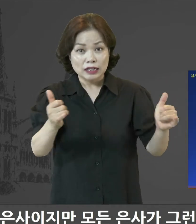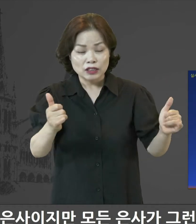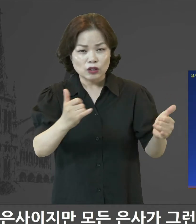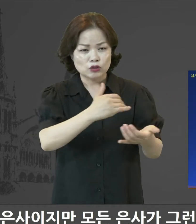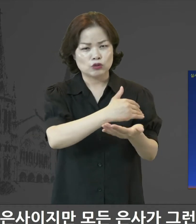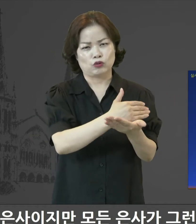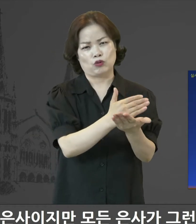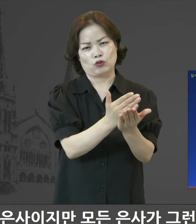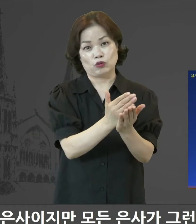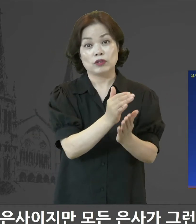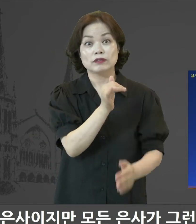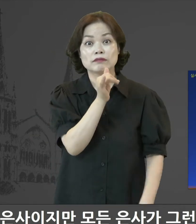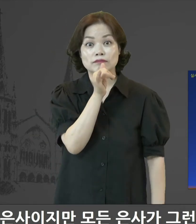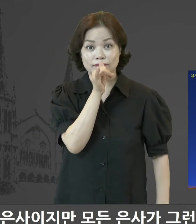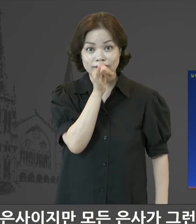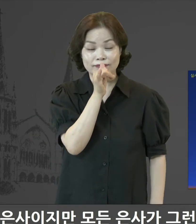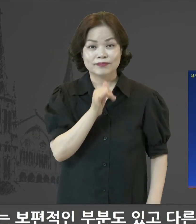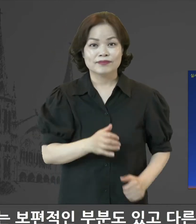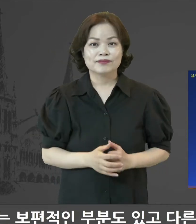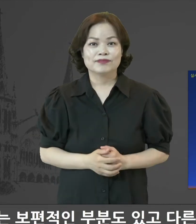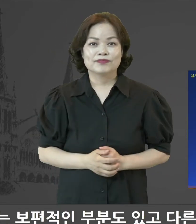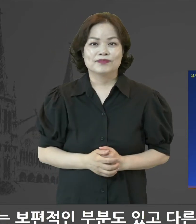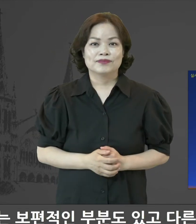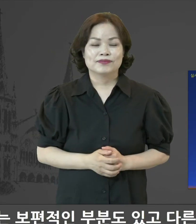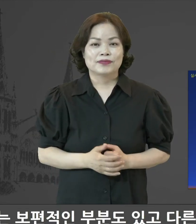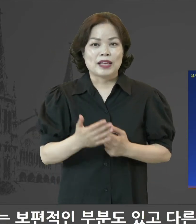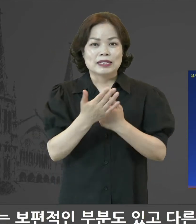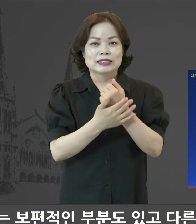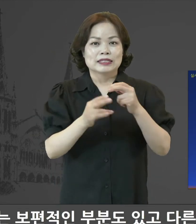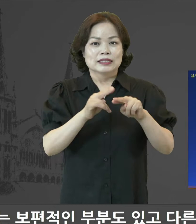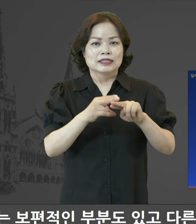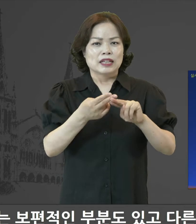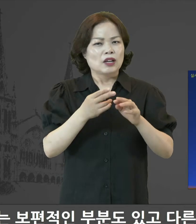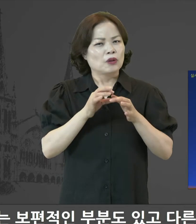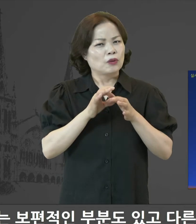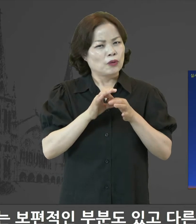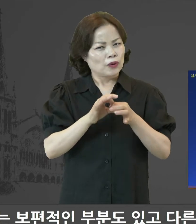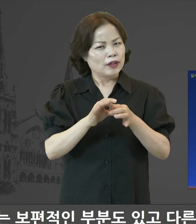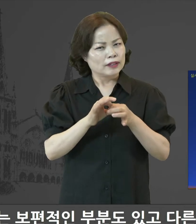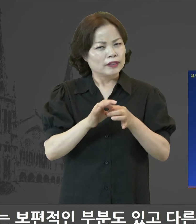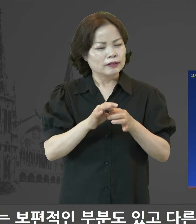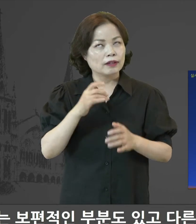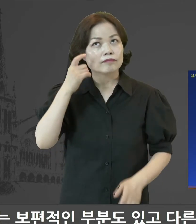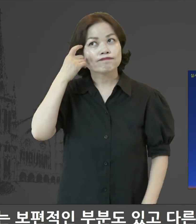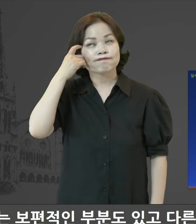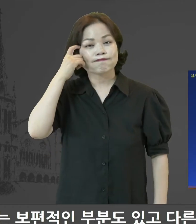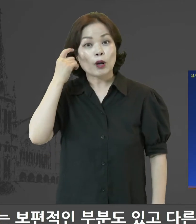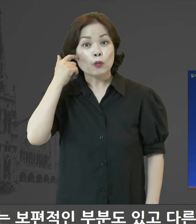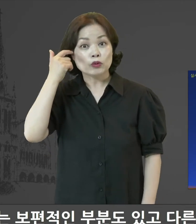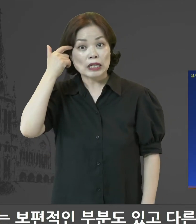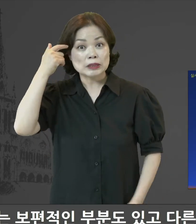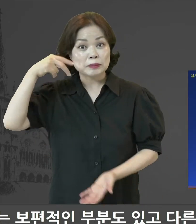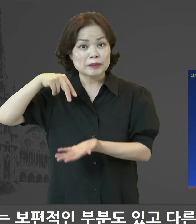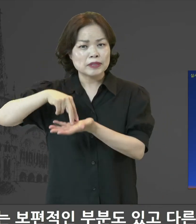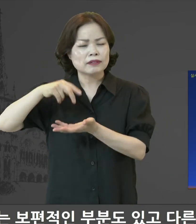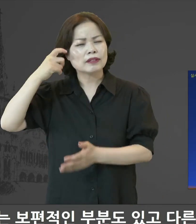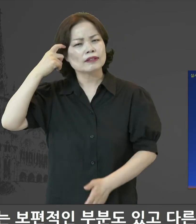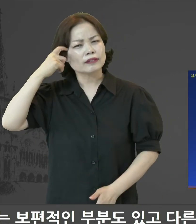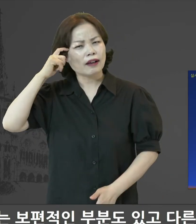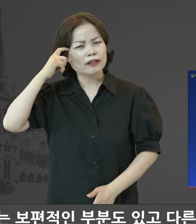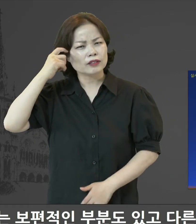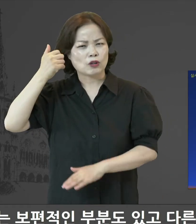종류의 것도 있을 수 있습니다. 은사에 관해서 저도 곰곰이 생각해 본 적이 있었는데, 이런